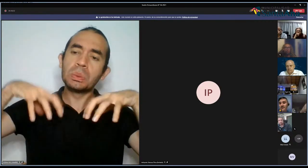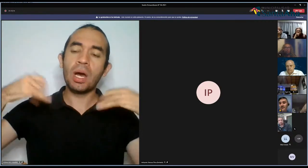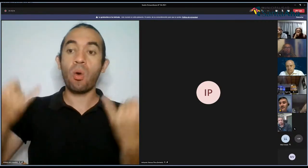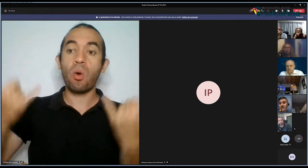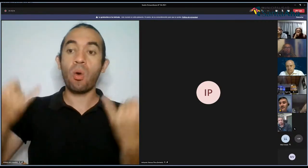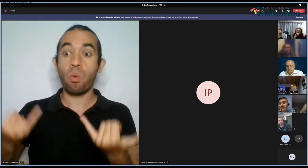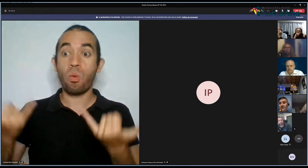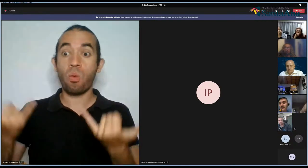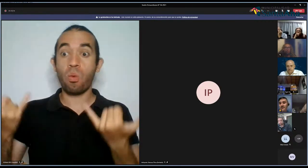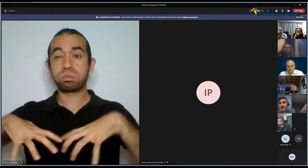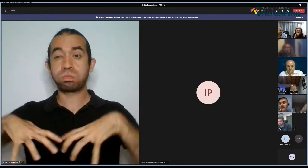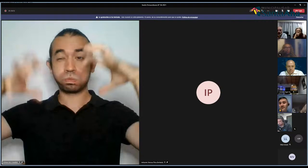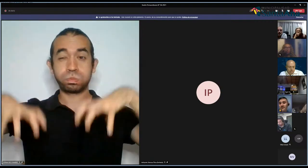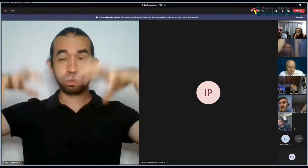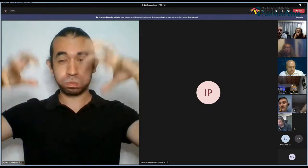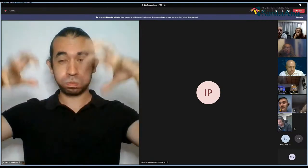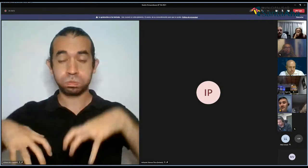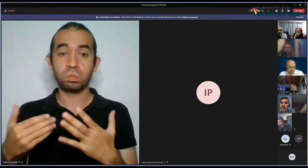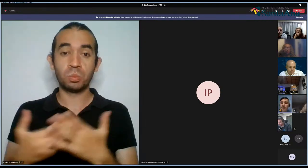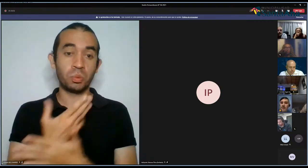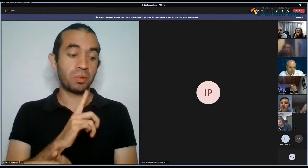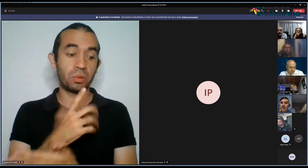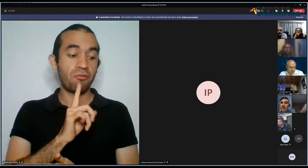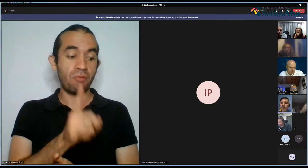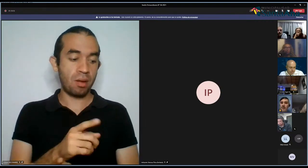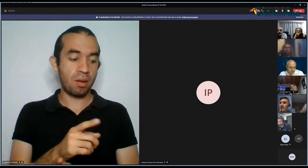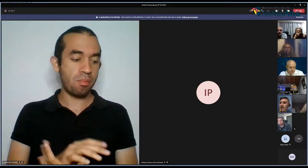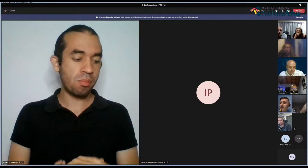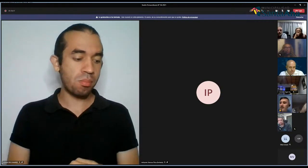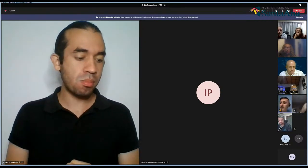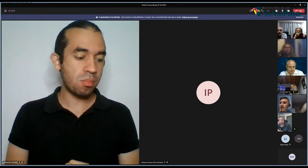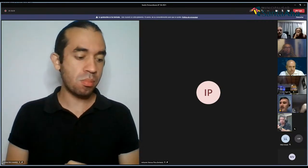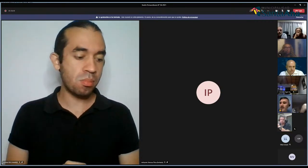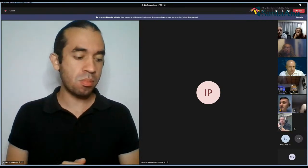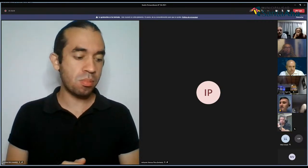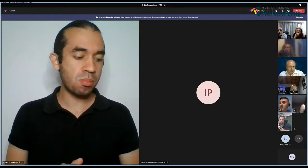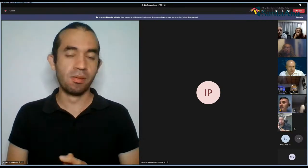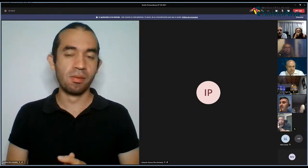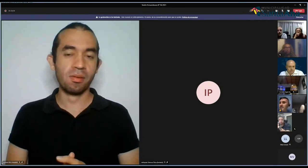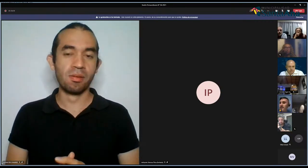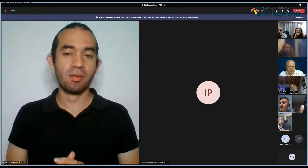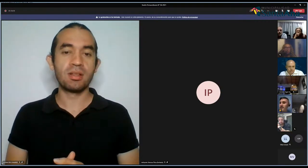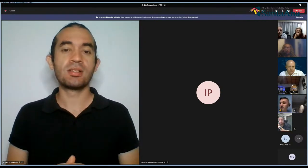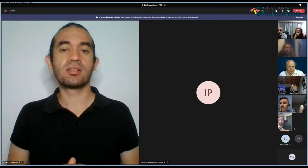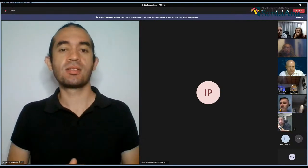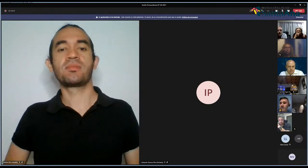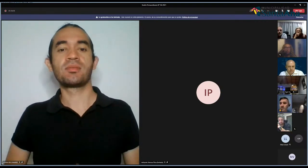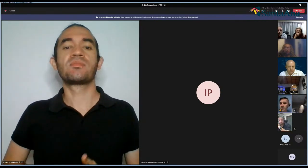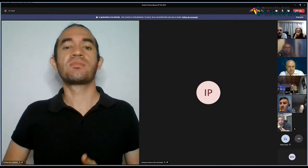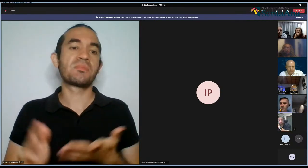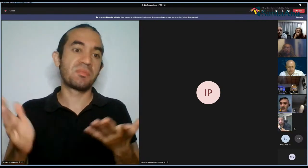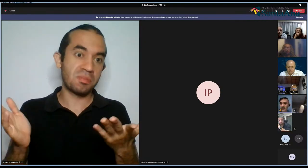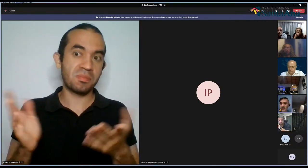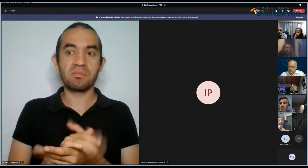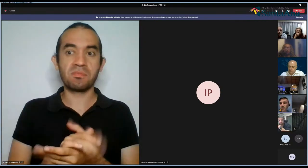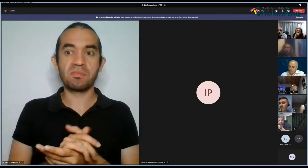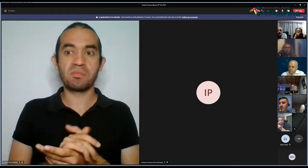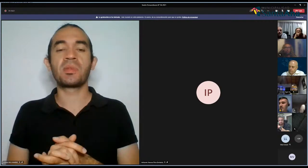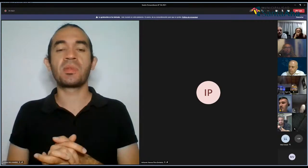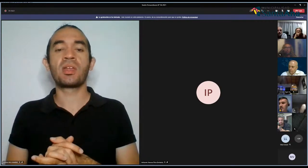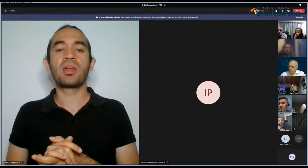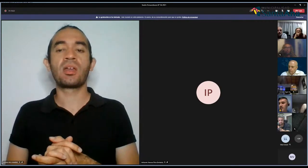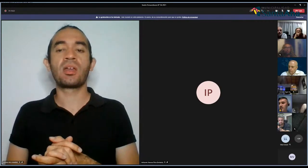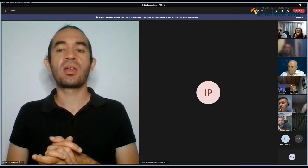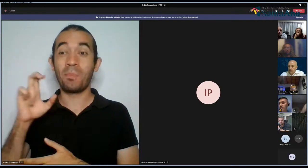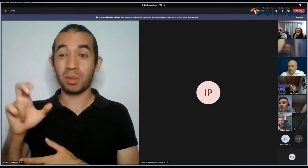nos enfrentamos a una nueva realidad si bien las inversiones que se han hecho no han sido suficientes no es algo